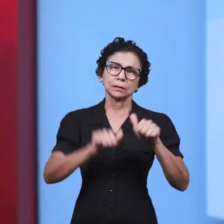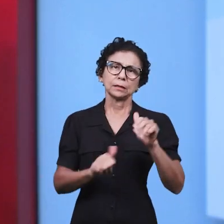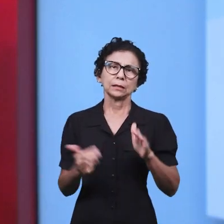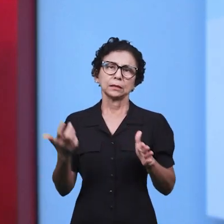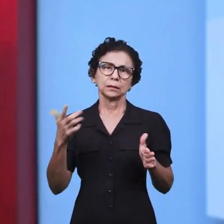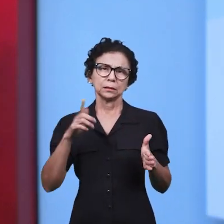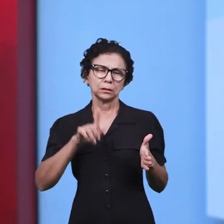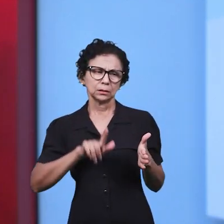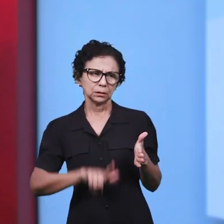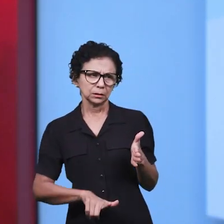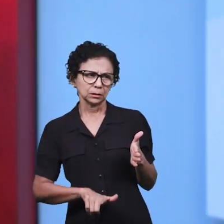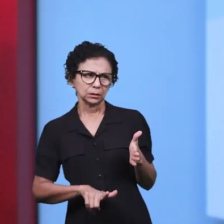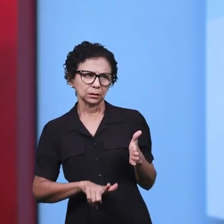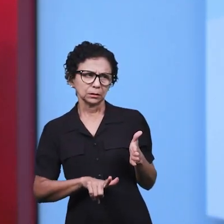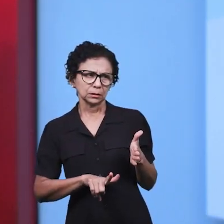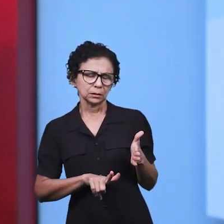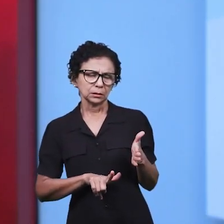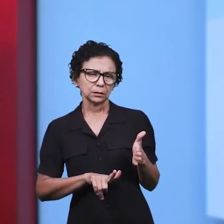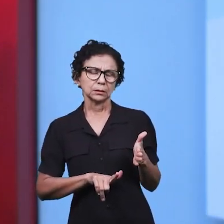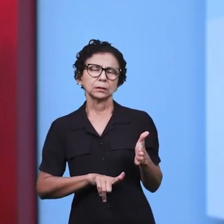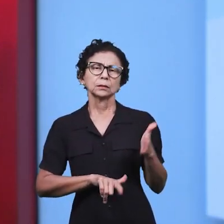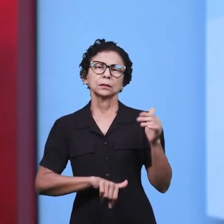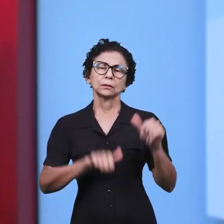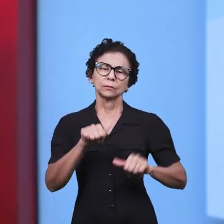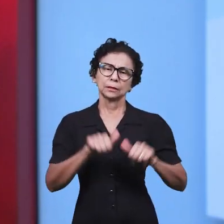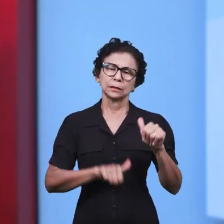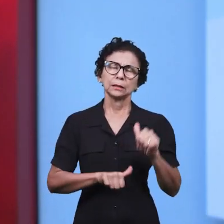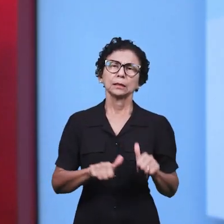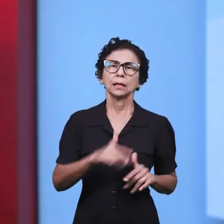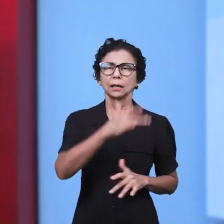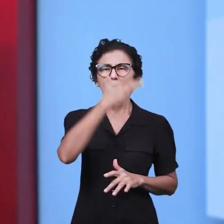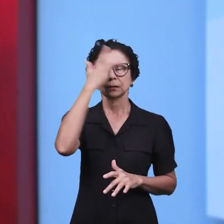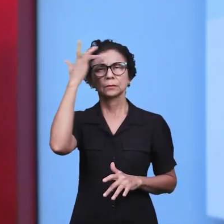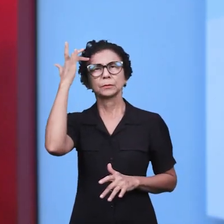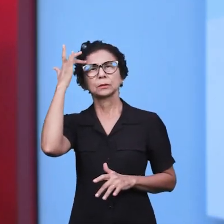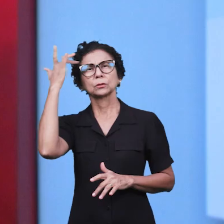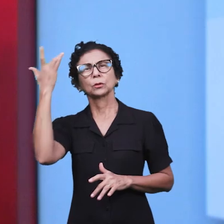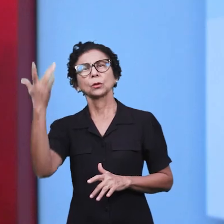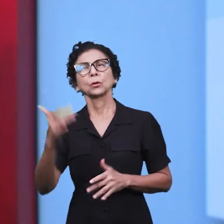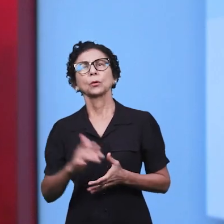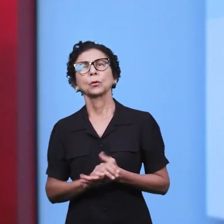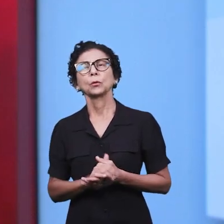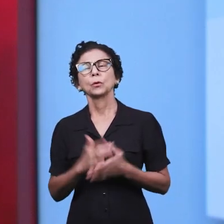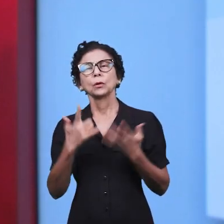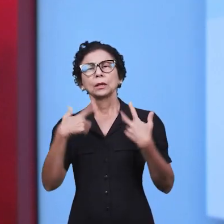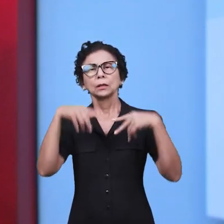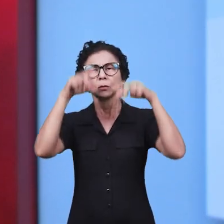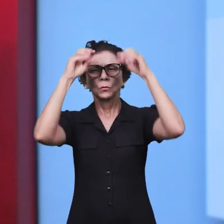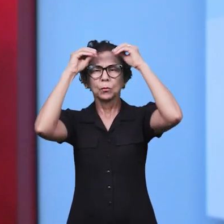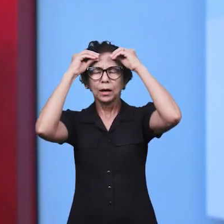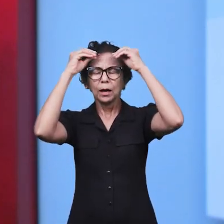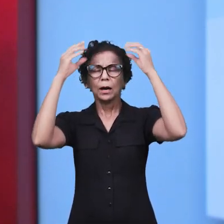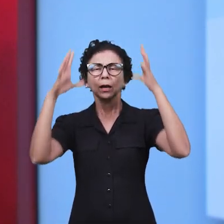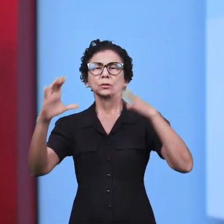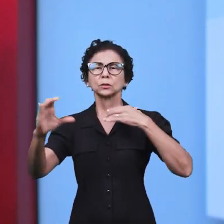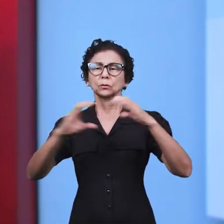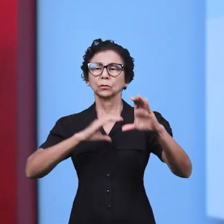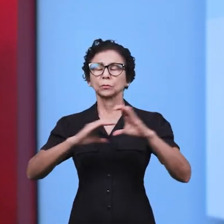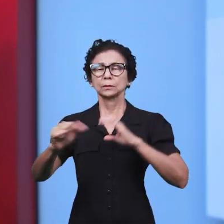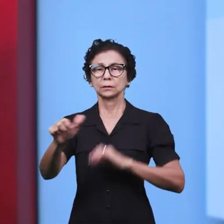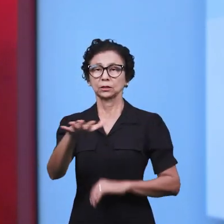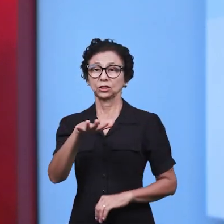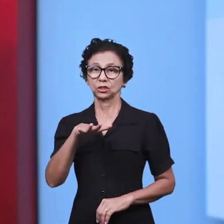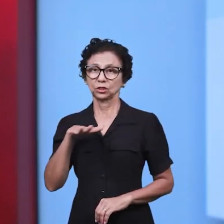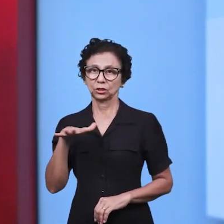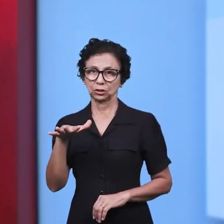reavaliar questões auditivas. Também questões envolvendo a linguagem, a dicção, a comunicação de forma